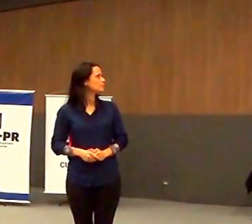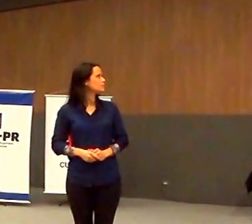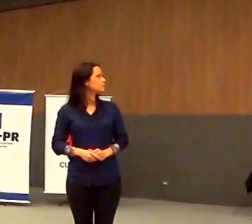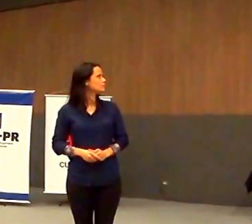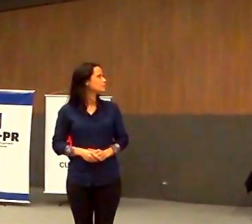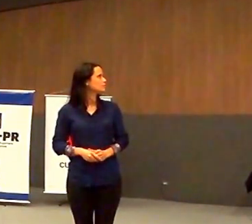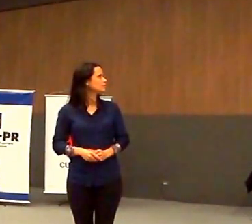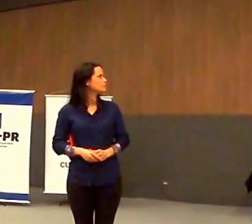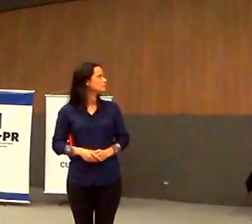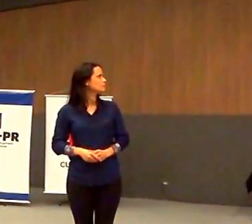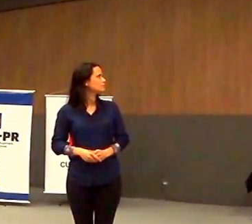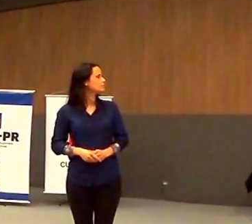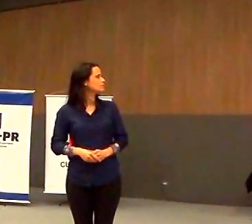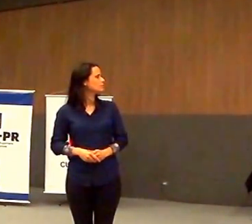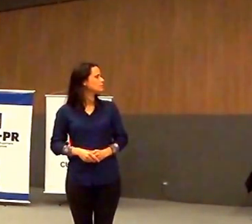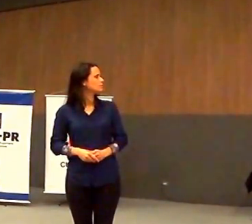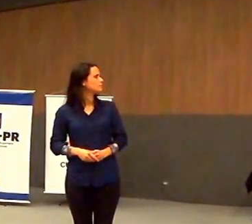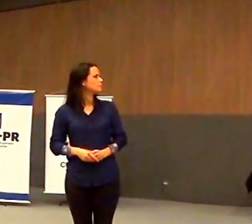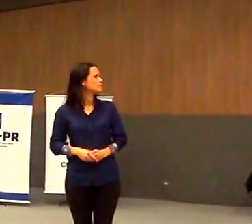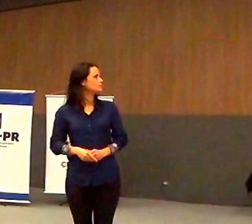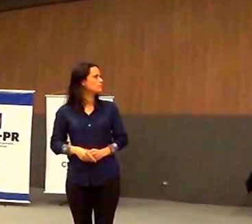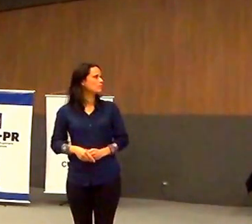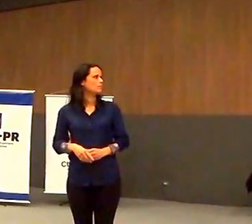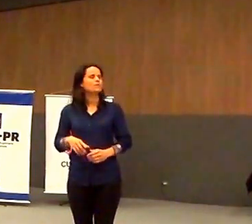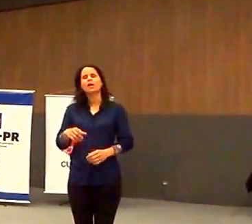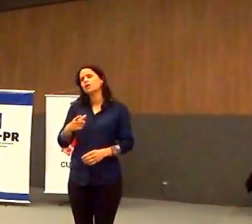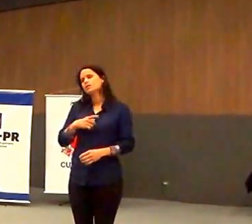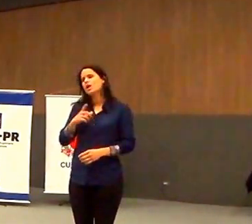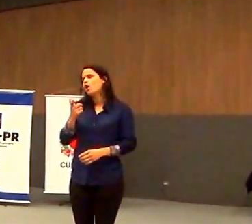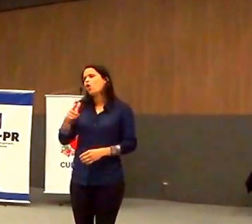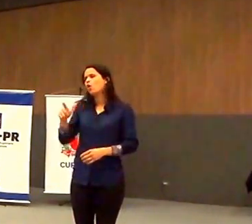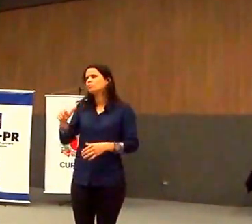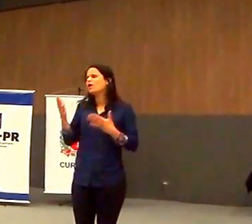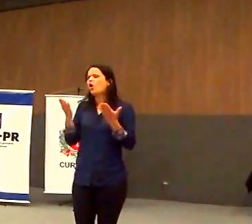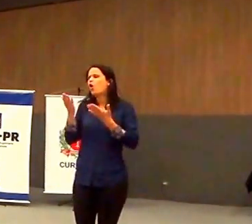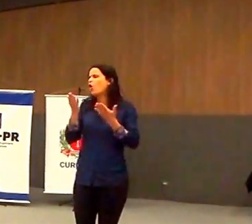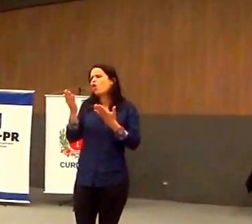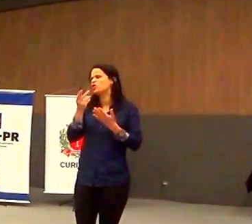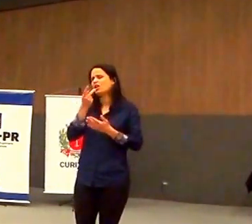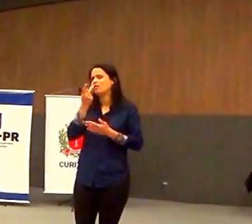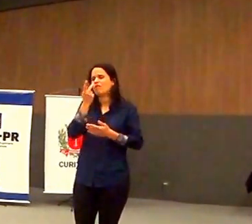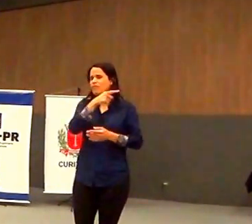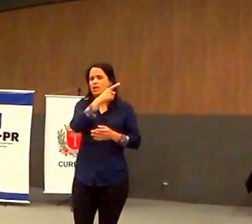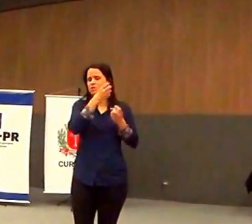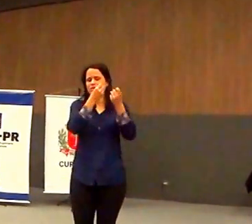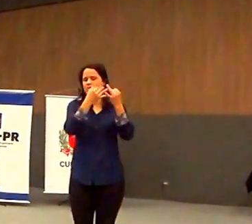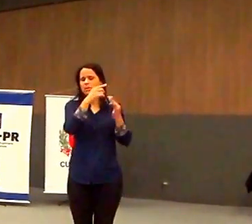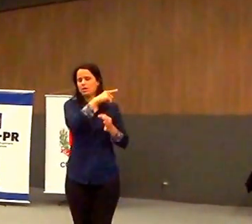isso. Aqui alguns outros dados que, no caso, para nosso evento de hoje, não tem assim uma importância, né?